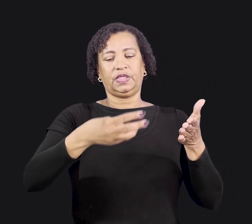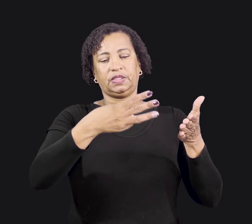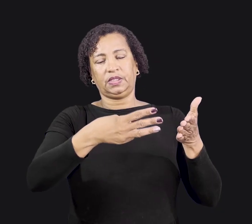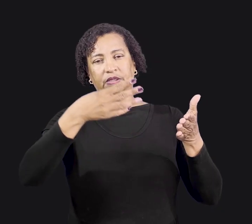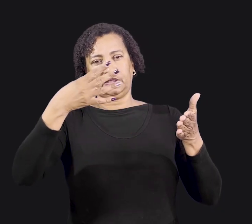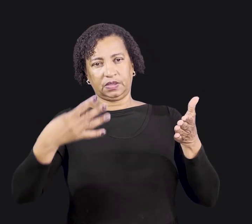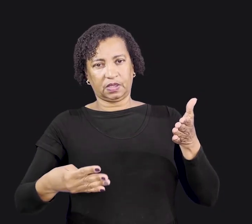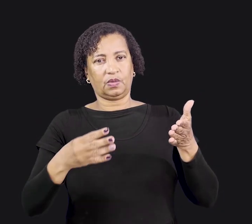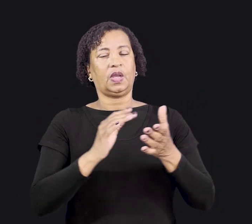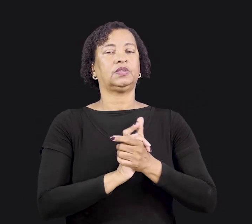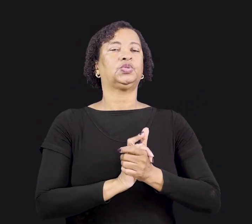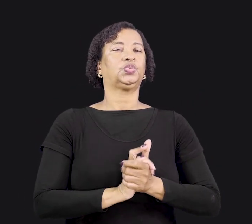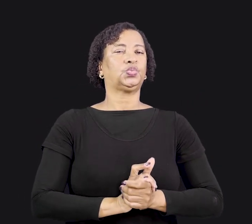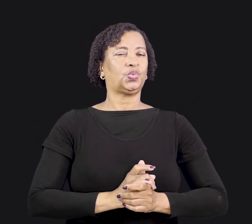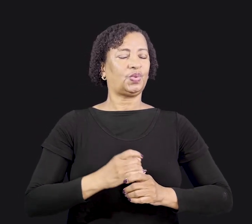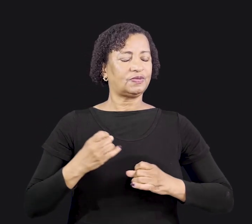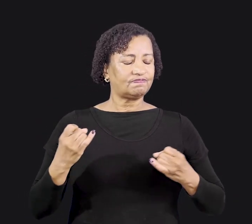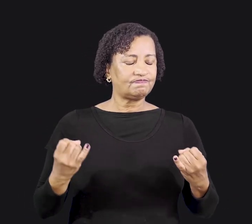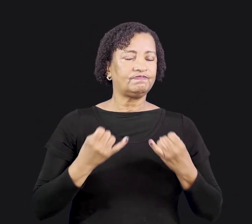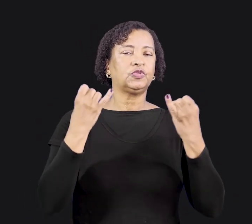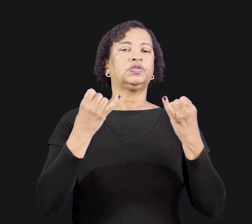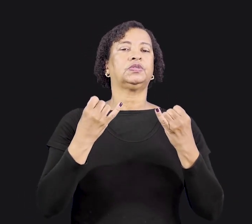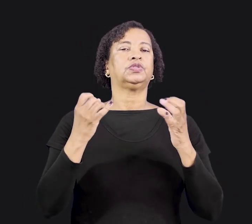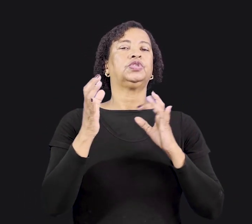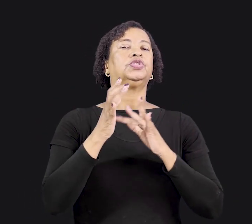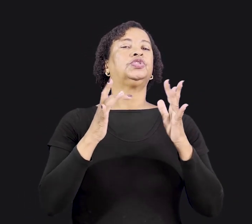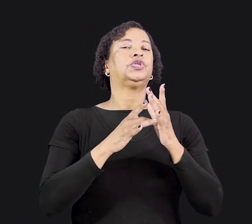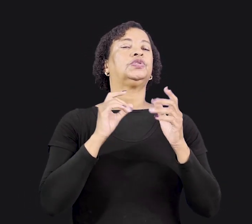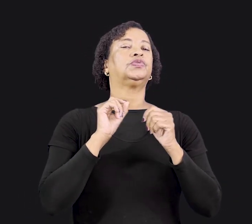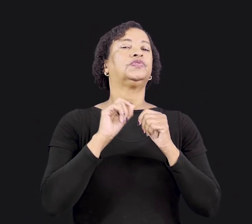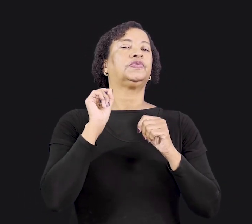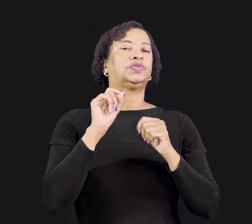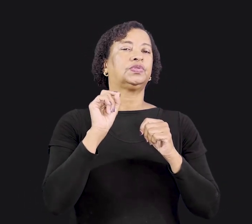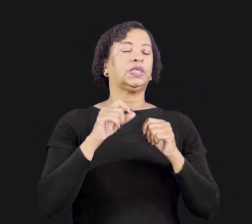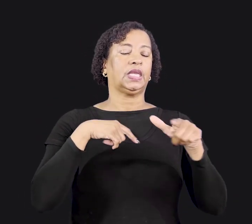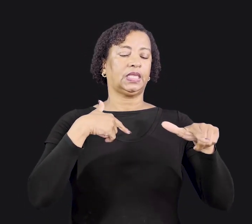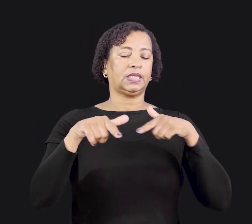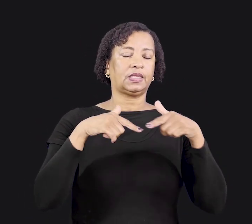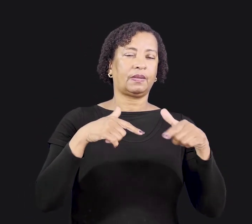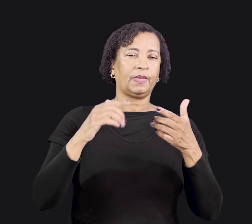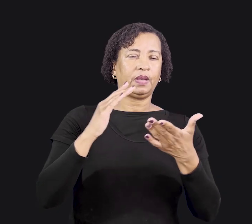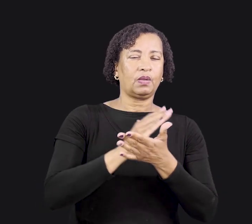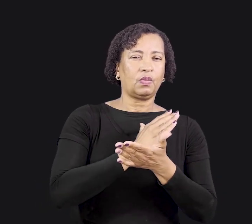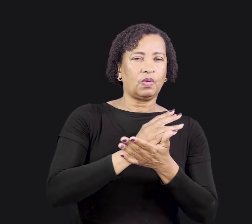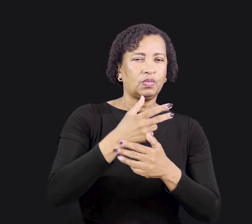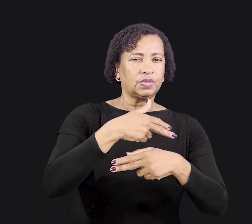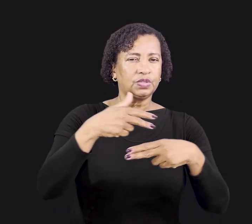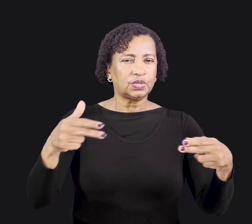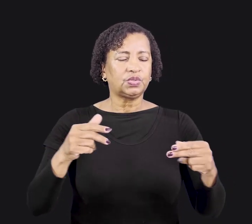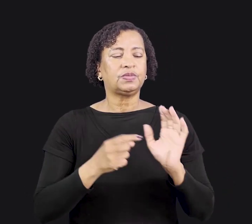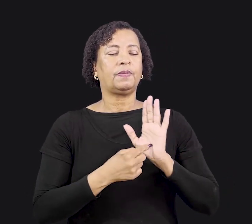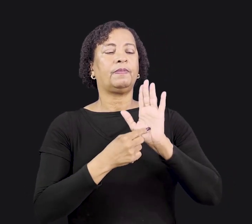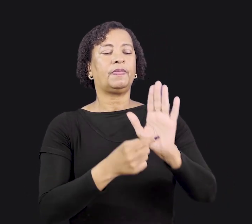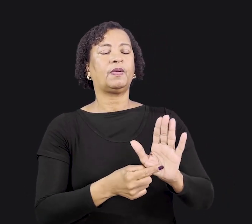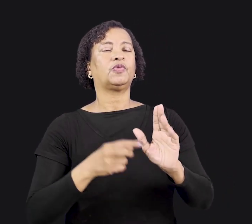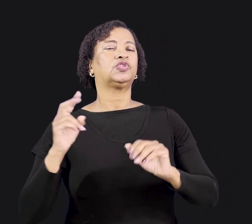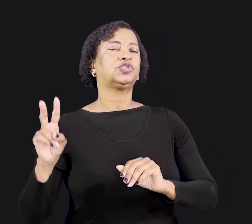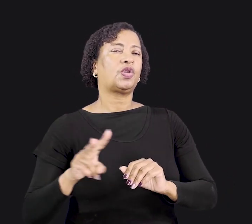é implacável. A primeira coisa que Jesus fez foi trabalhar com algumas questões para determinar os valores das disciplinas que ele